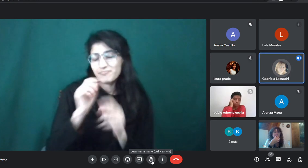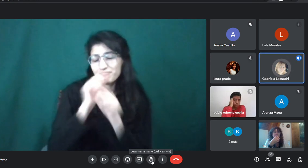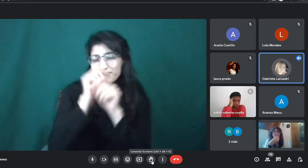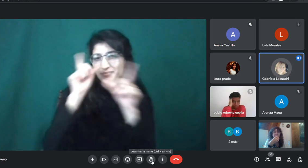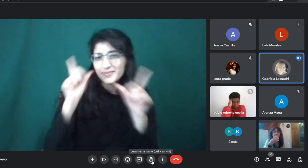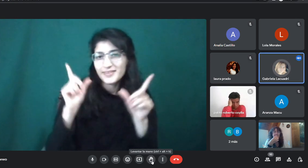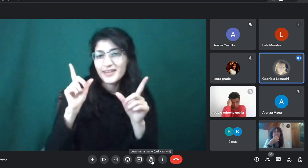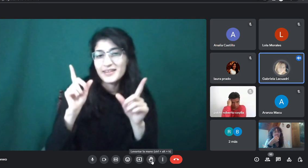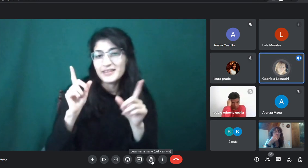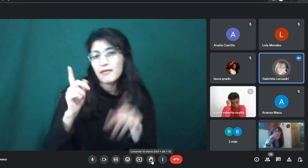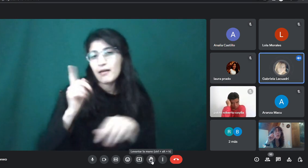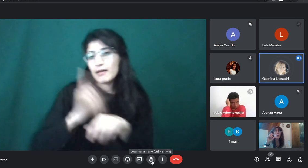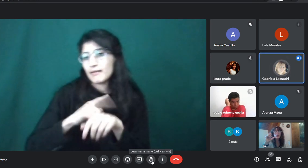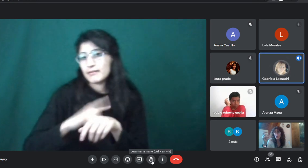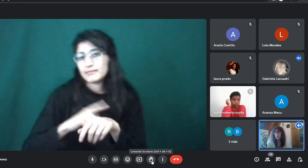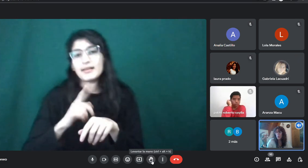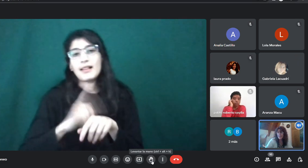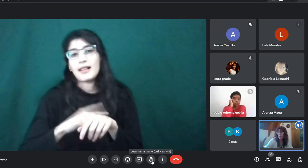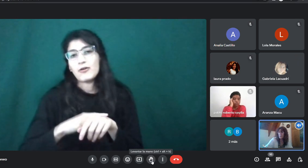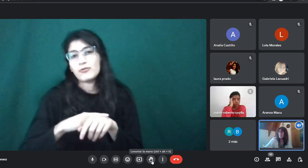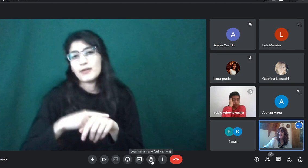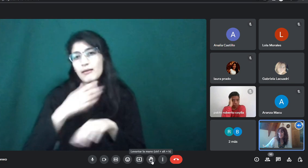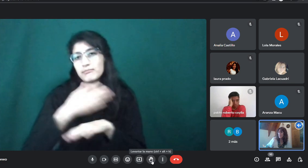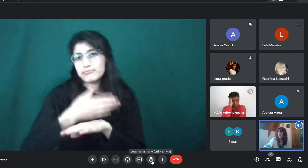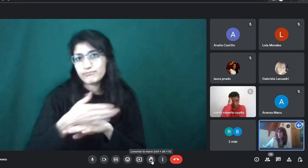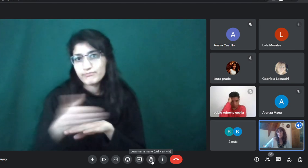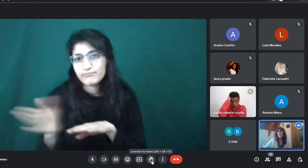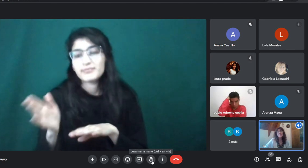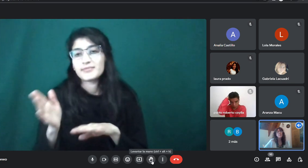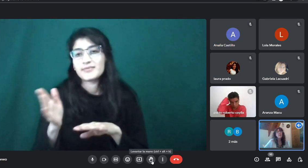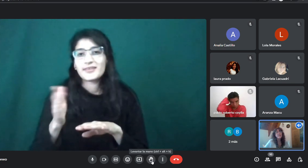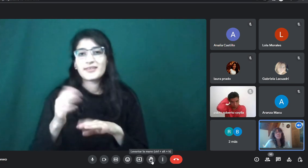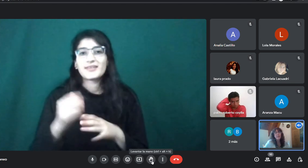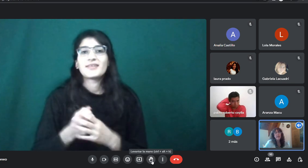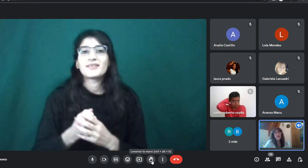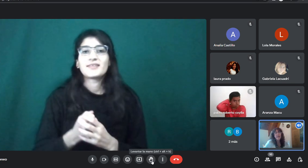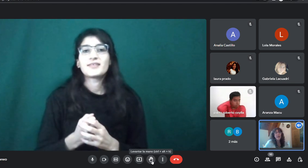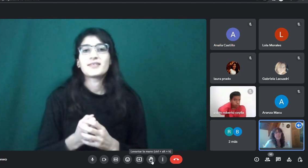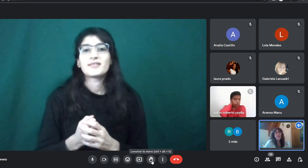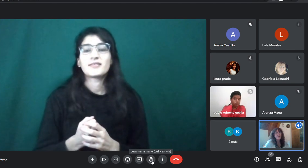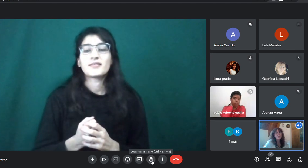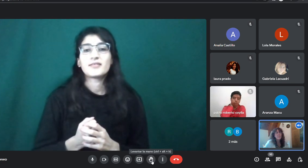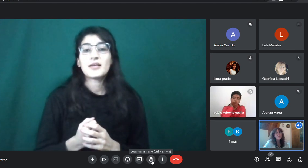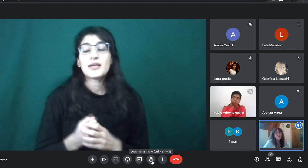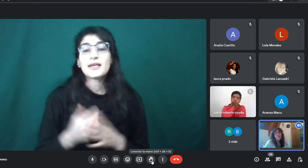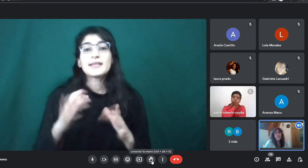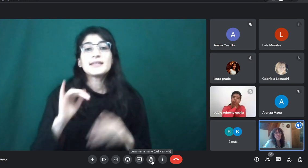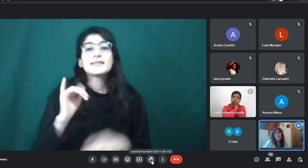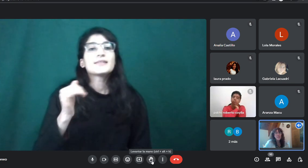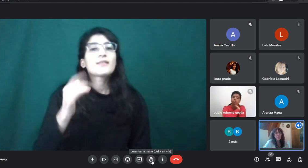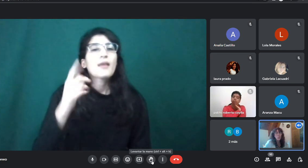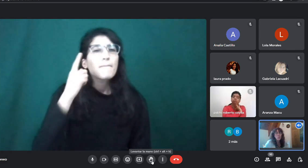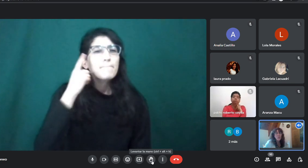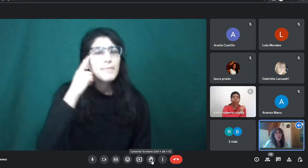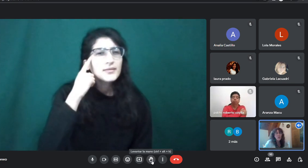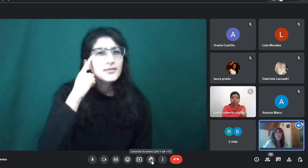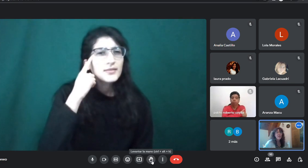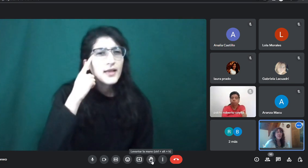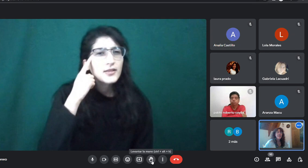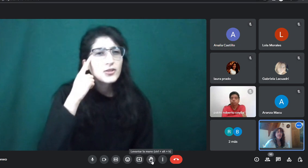pasa volando. Claro, no, incluso yo lo que estaba pensando era también para el